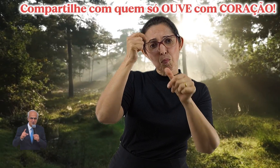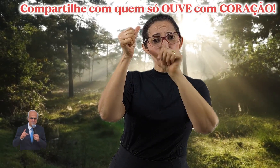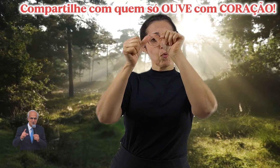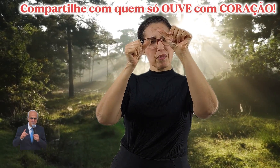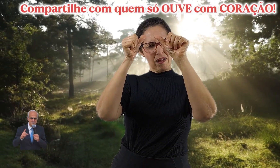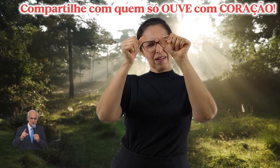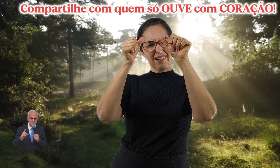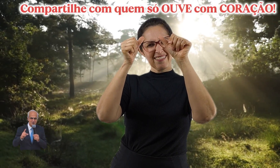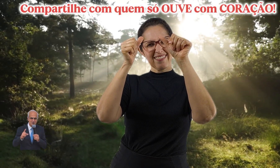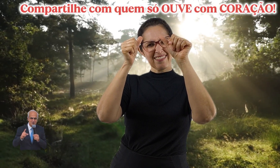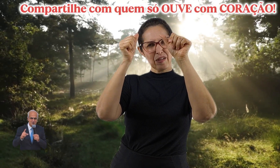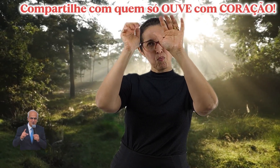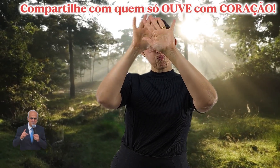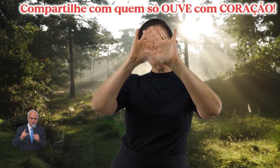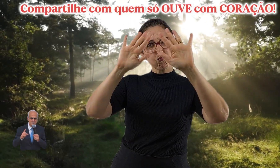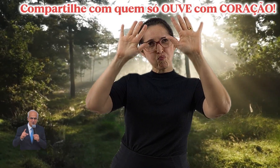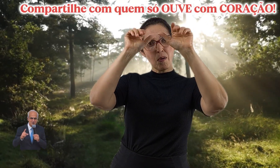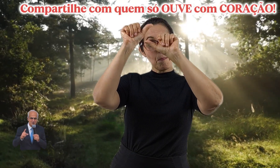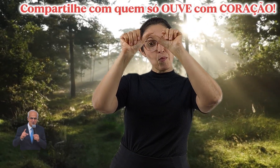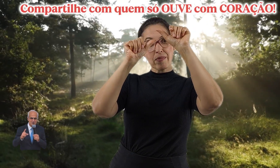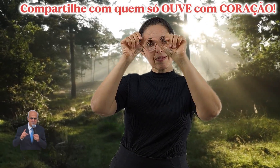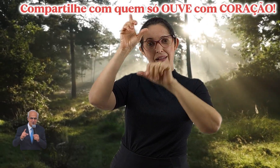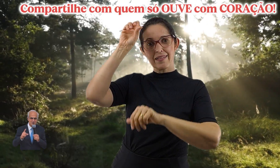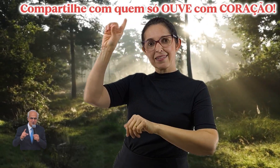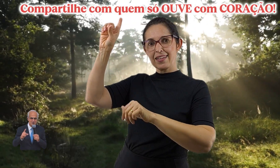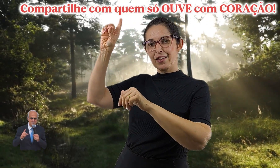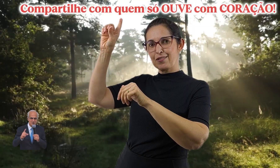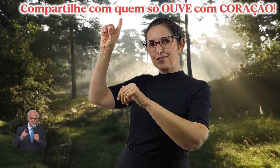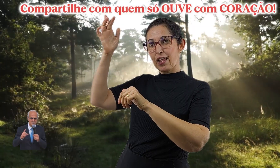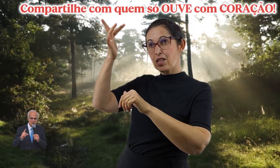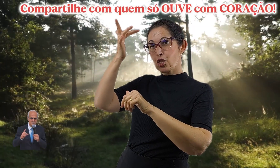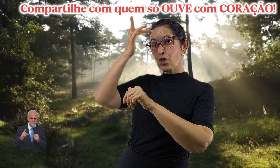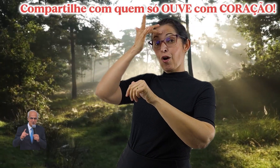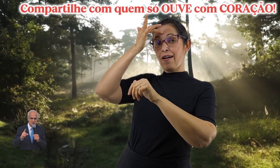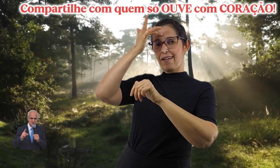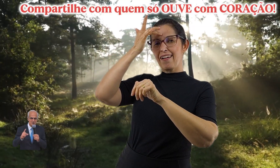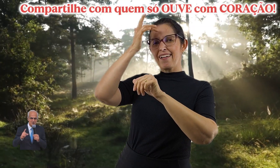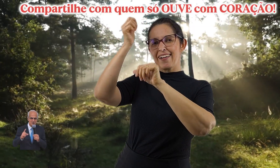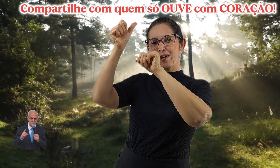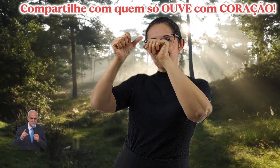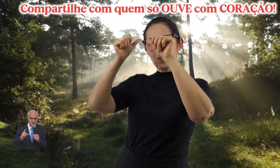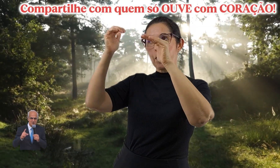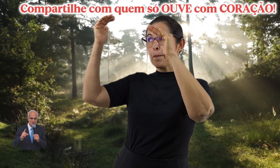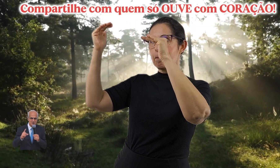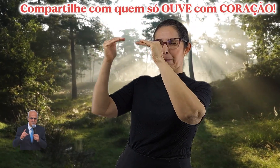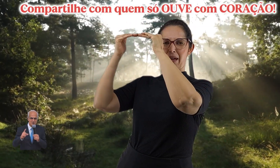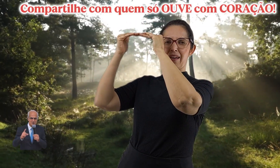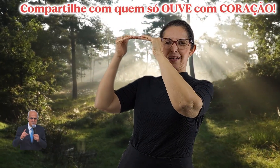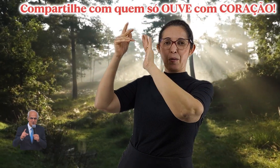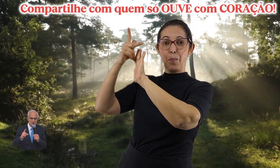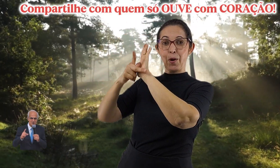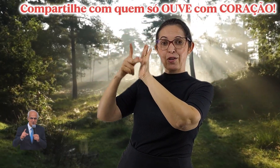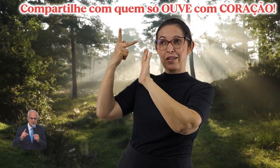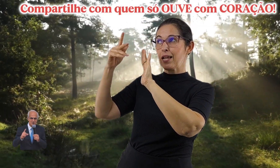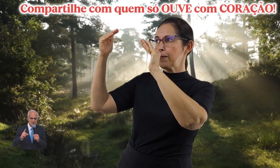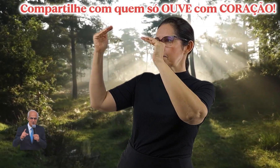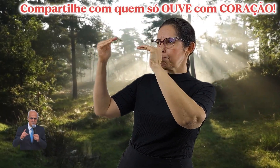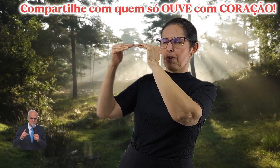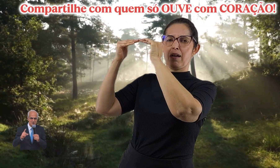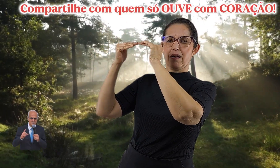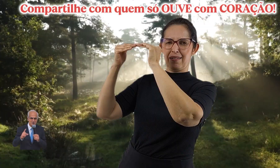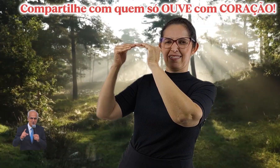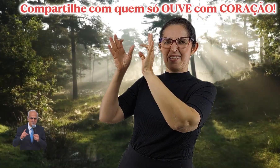uma mente trabalhada por Deus, uma mente em conformidade com o projeto de Deus, com o